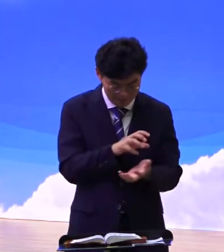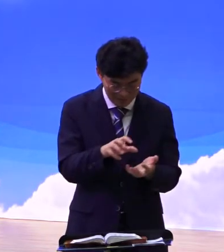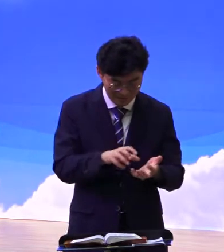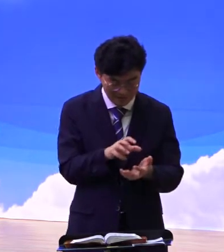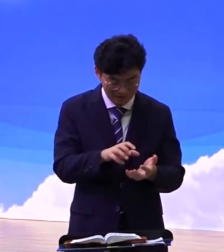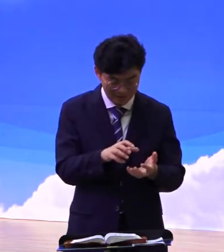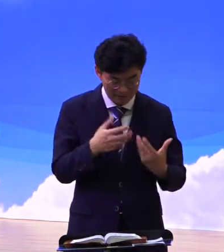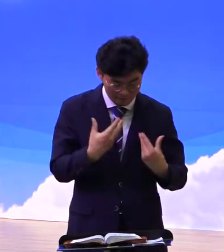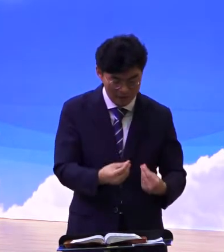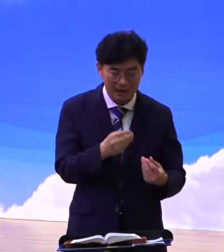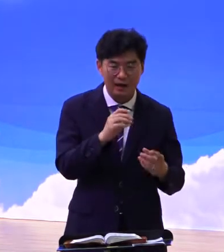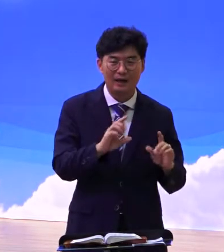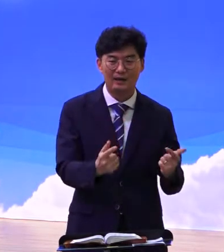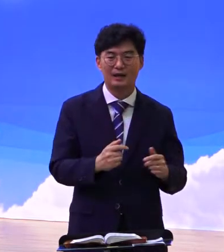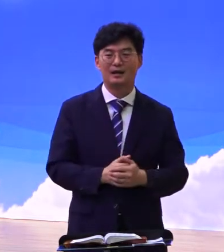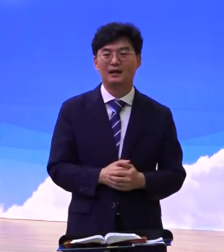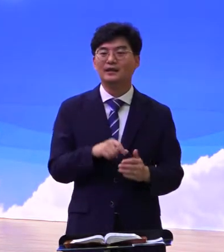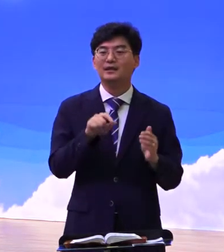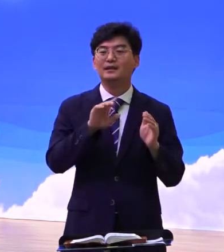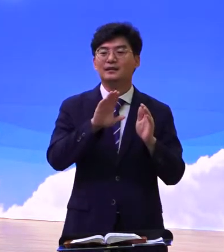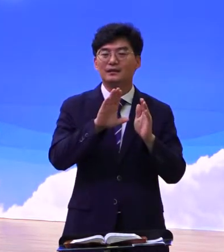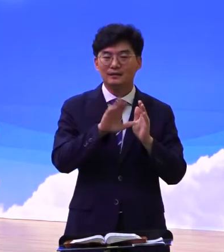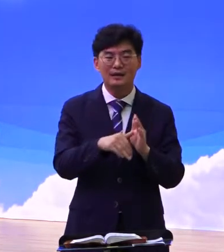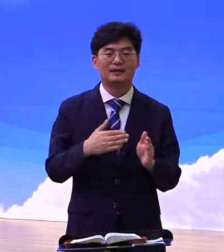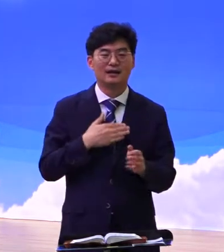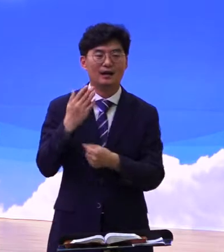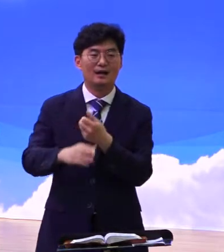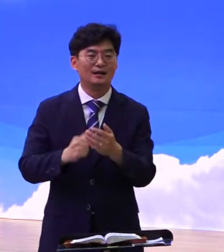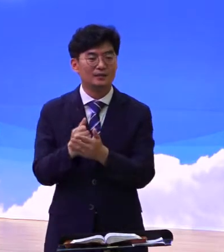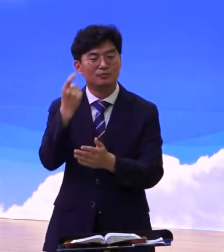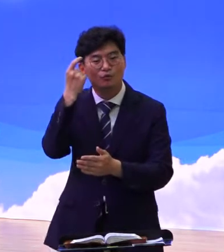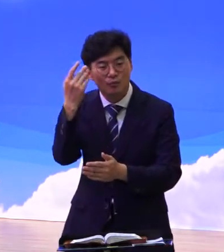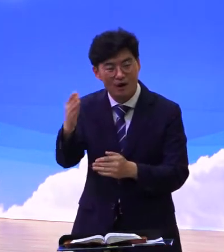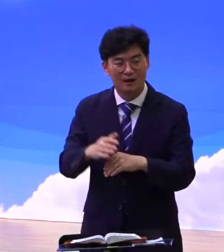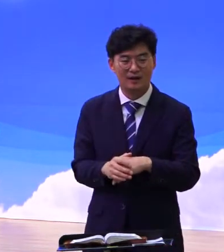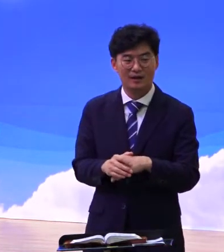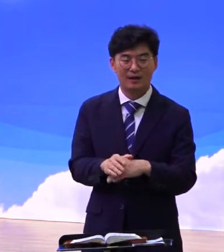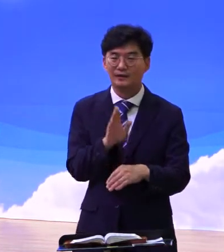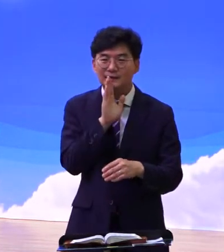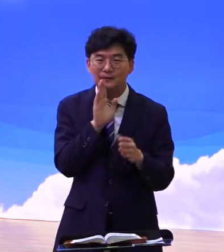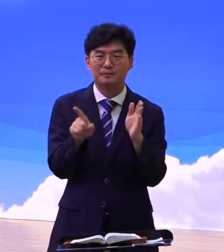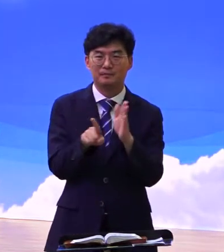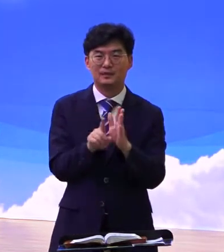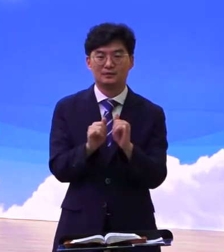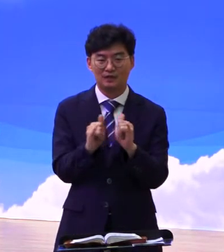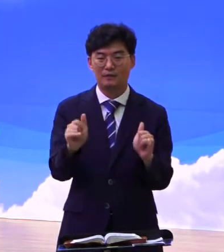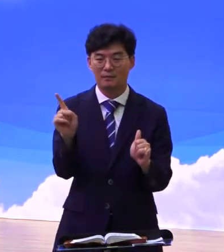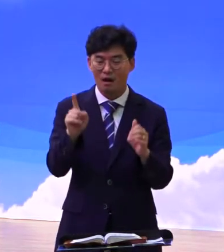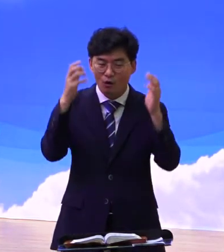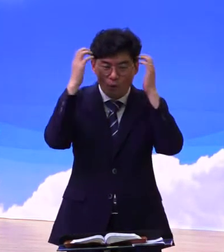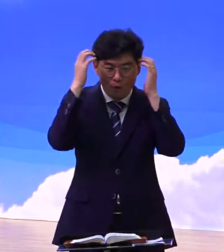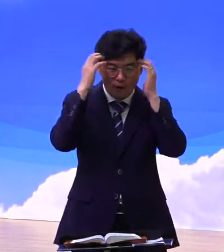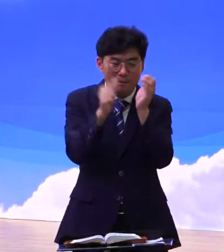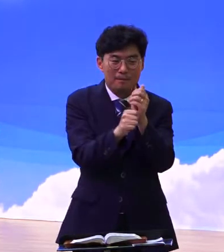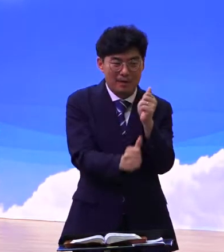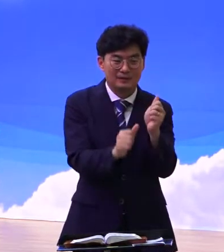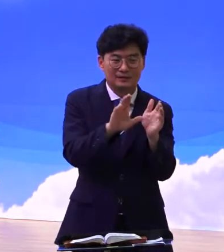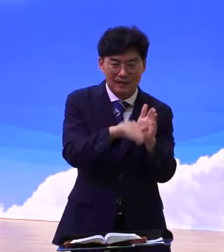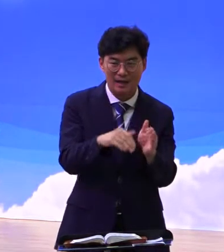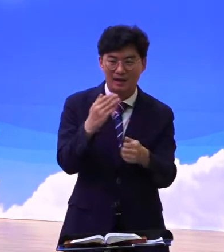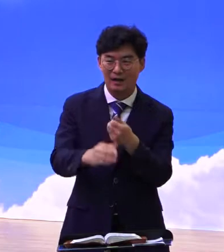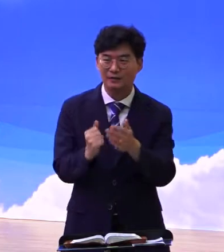때문이죠. 그러나 참된 믿음의 사람은 고난 속에서